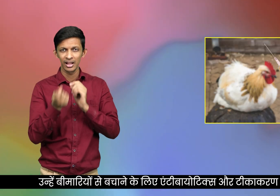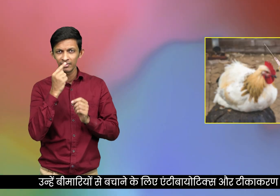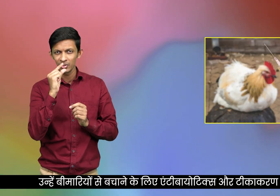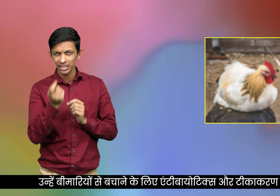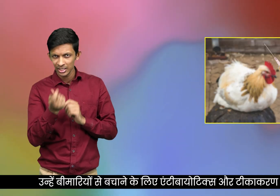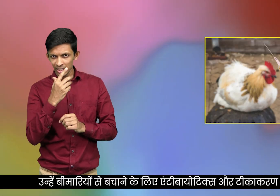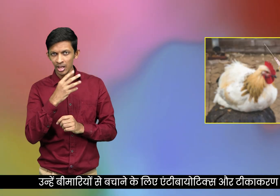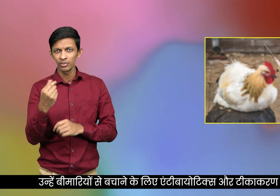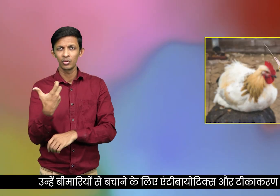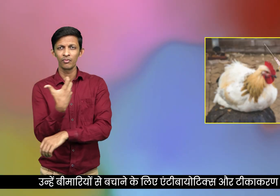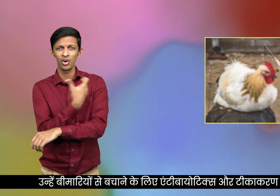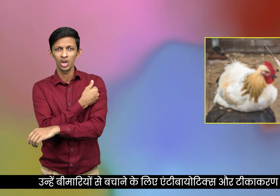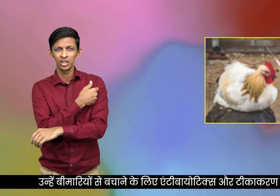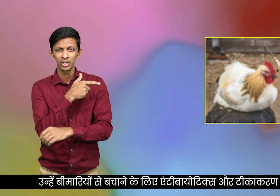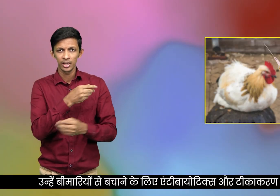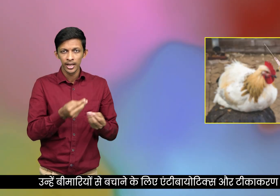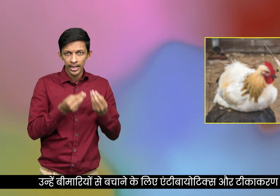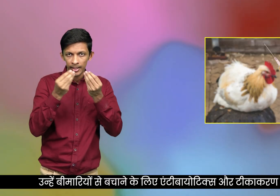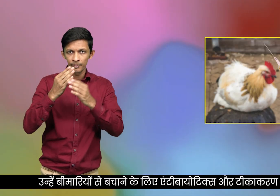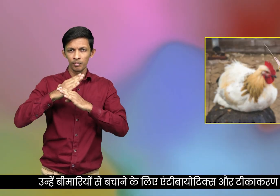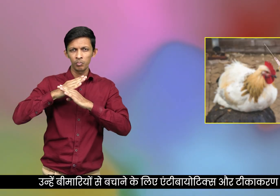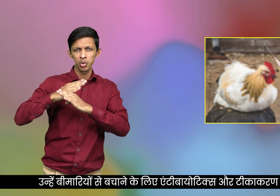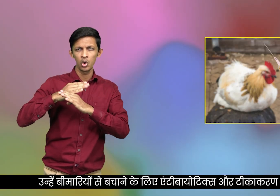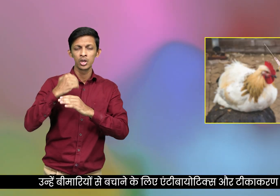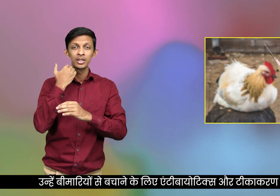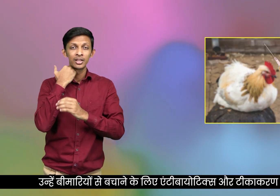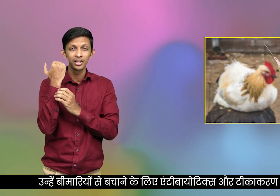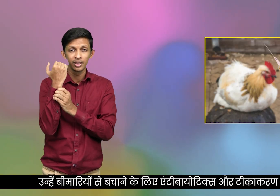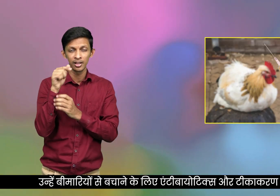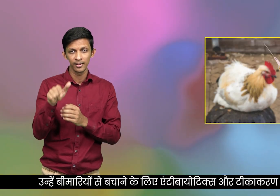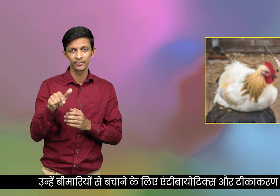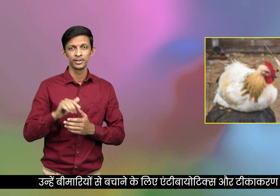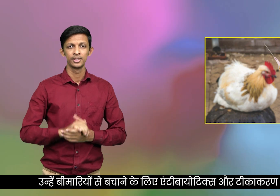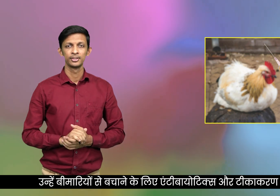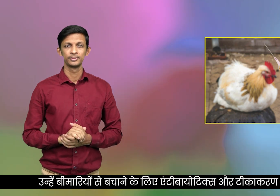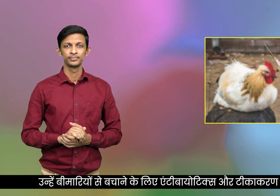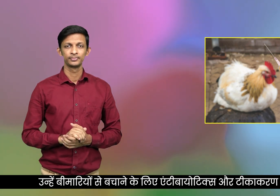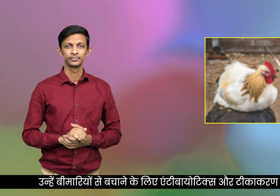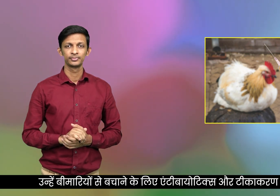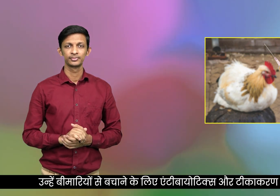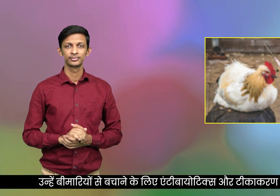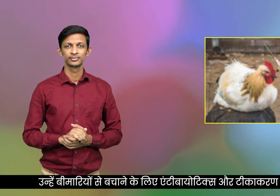उन्हें बीमारियों से बचने के लिए एंटीबायोटिक और टीकाकरण किया जाता है।